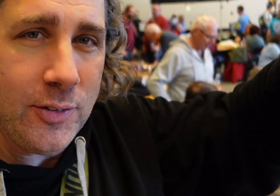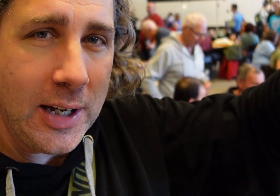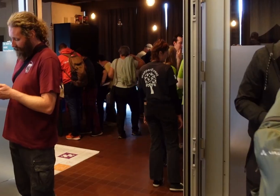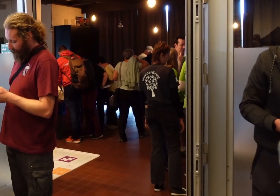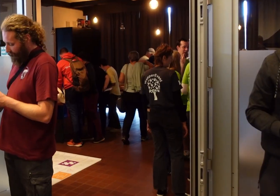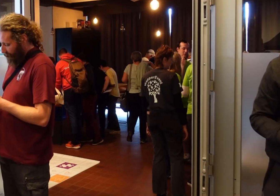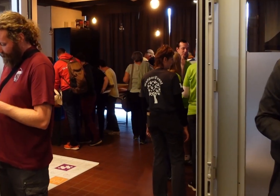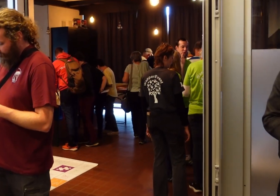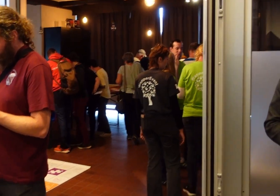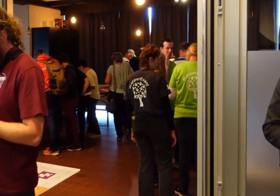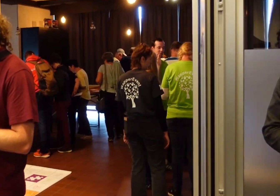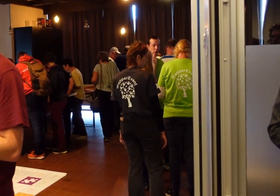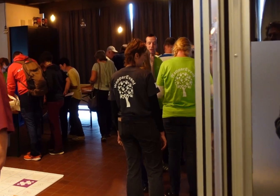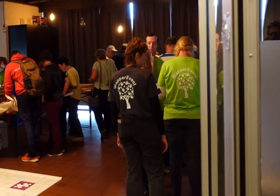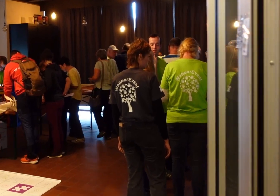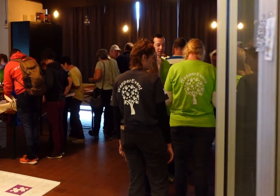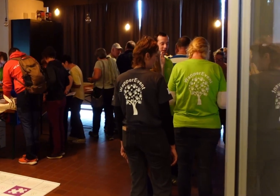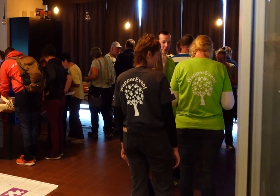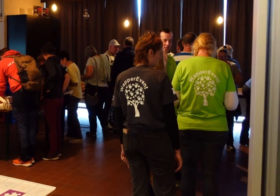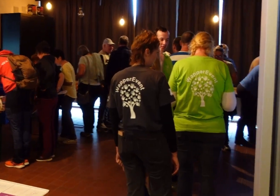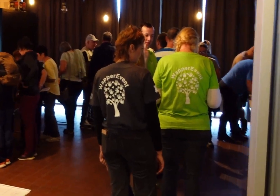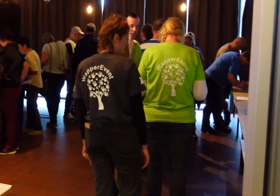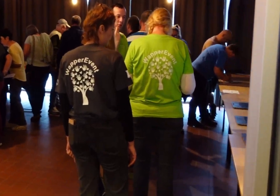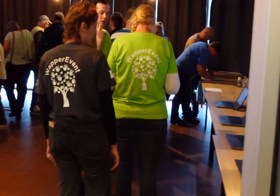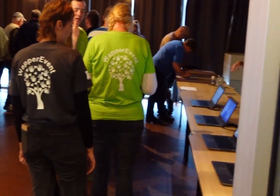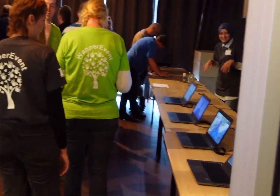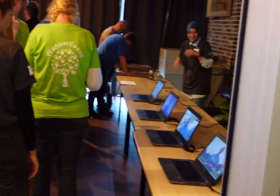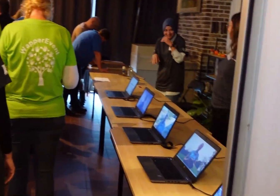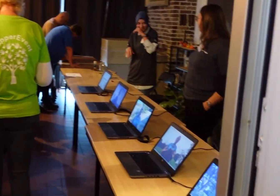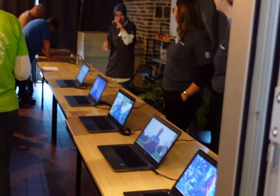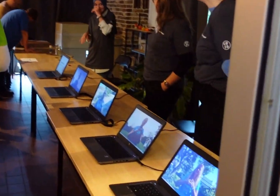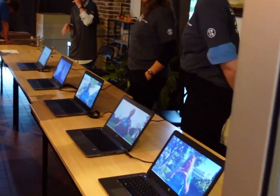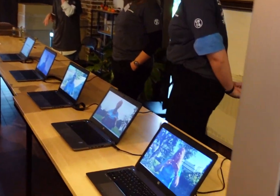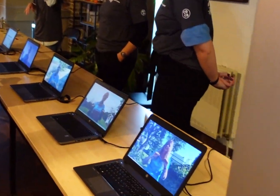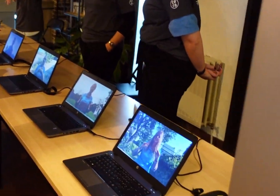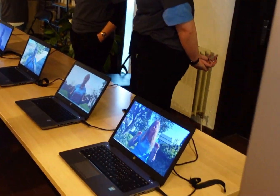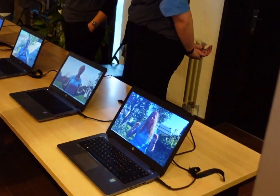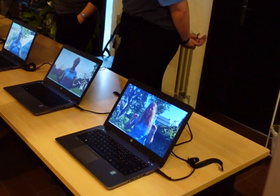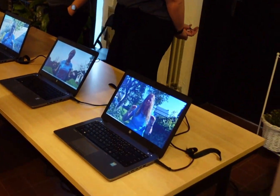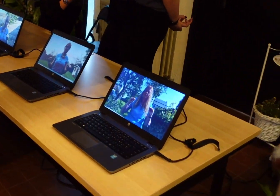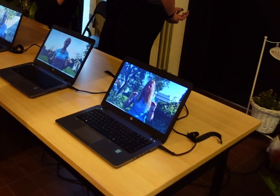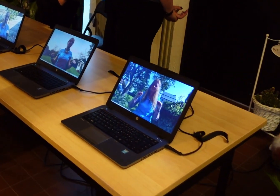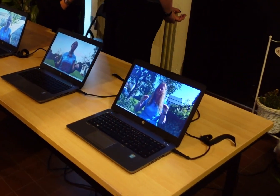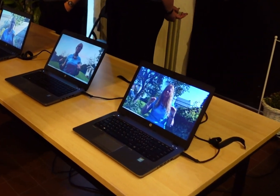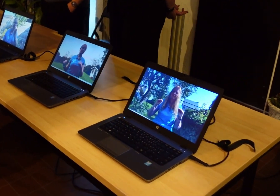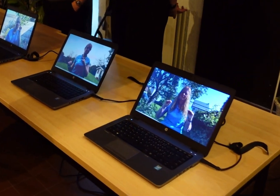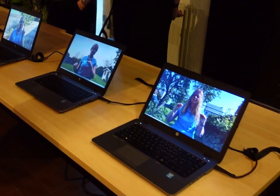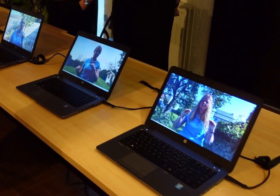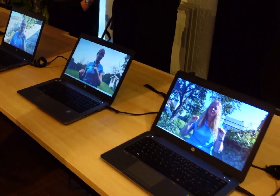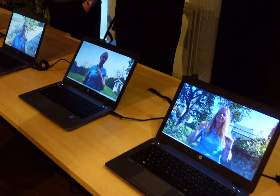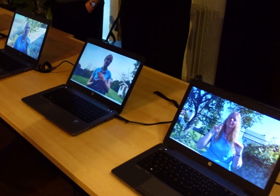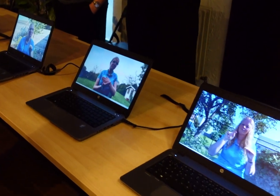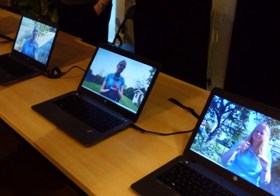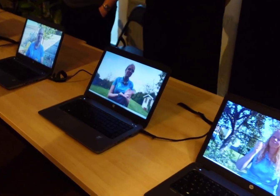een aparte ruimte waar ze allemaal lacj hebben die allemaal te maken hebben allemaal opdrachten die allemaal te maken hebben met de